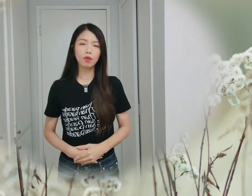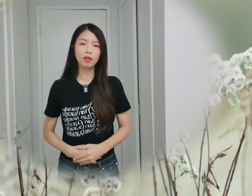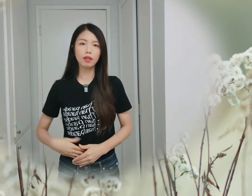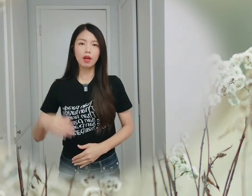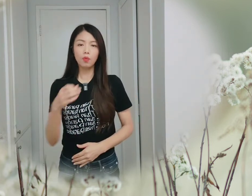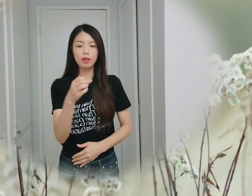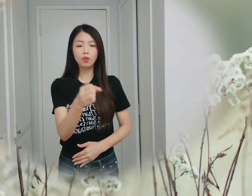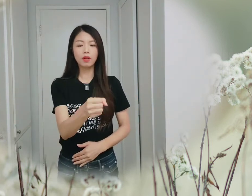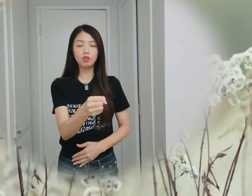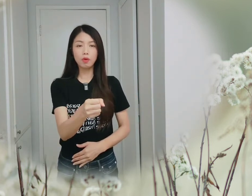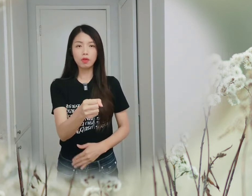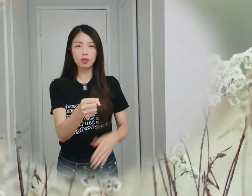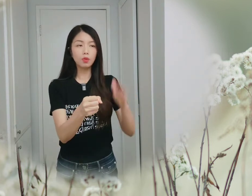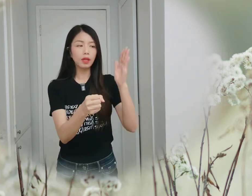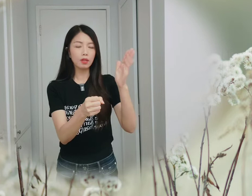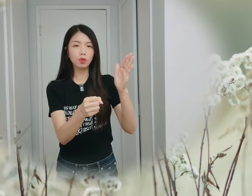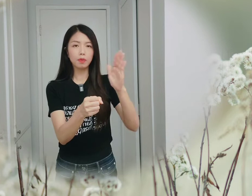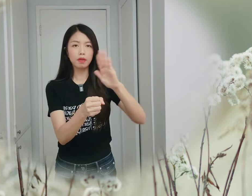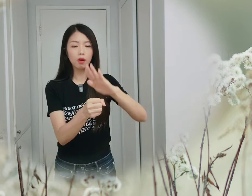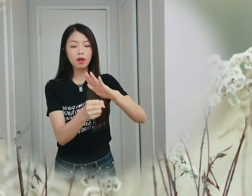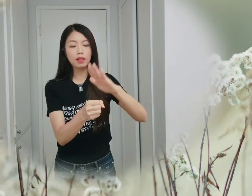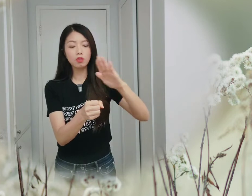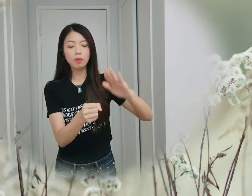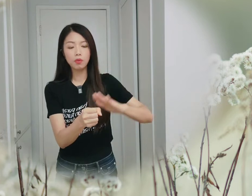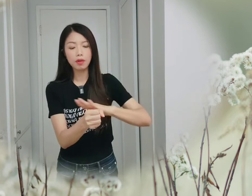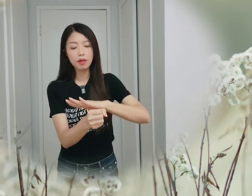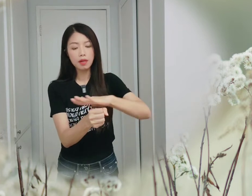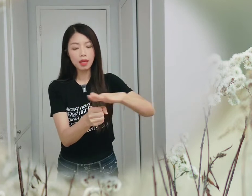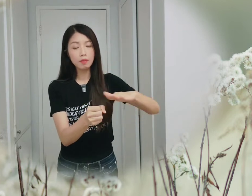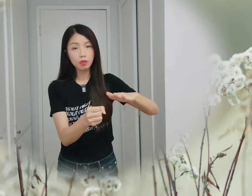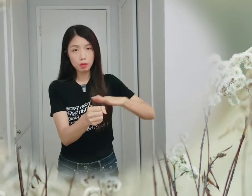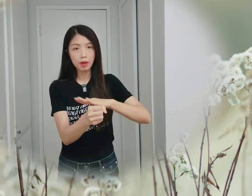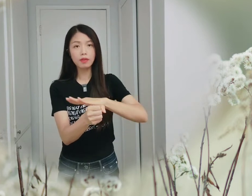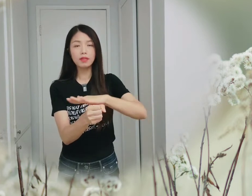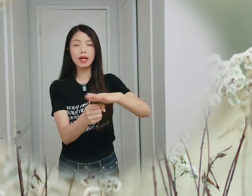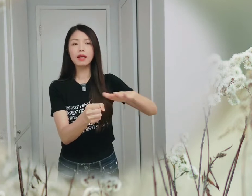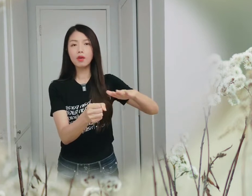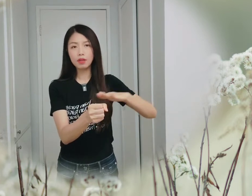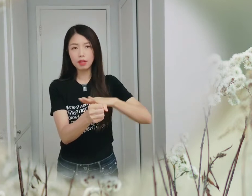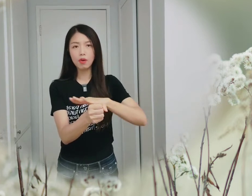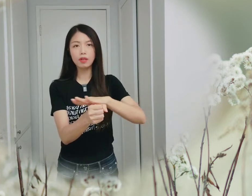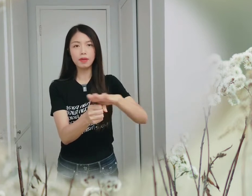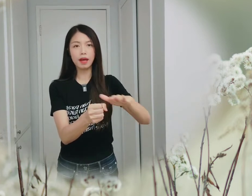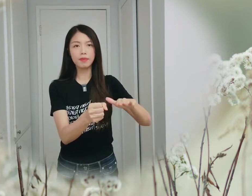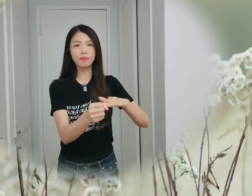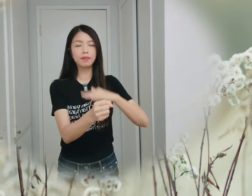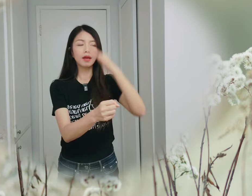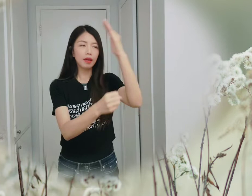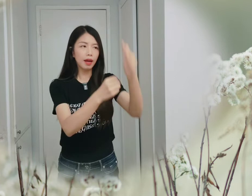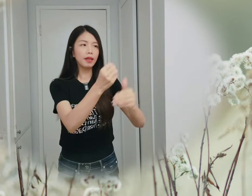하는 뜻의 수어는 왼손을 이렇게 주먹 쥐시고 다른 손을 펴서 이 주먹 위를 쓰다듬어 주시면 사랑이라고 하는 뜻의 수어가